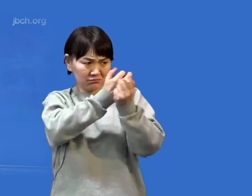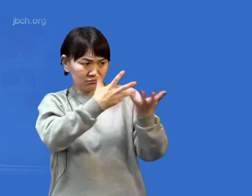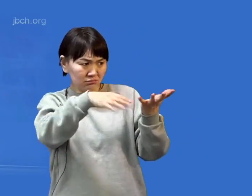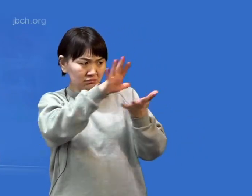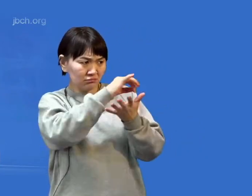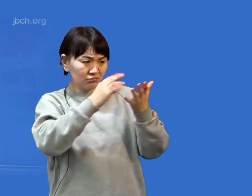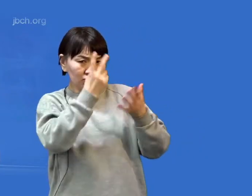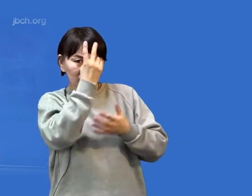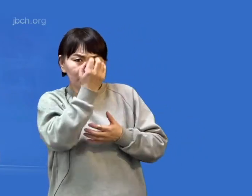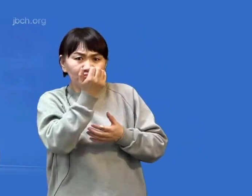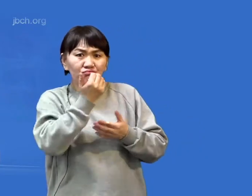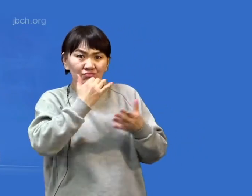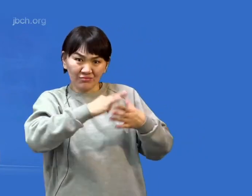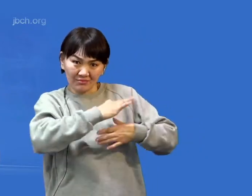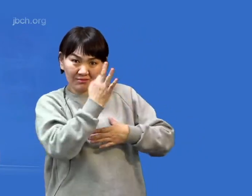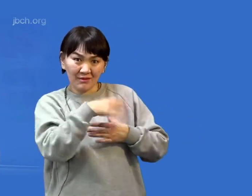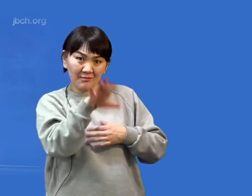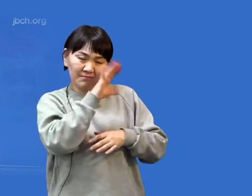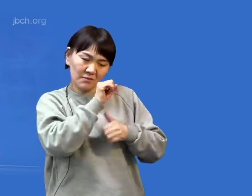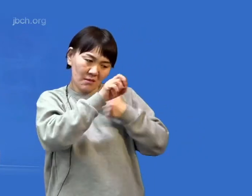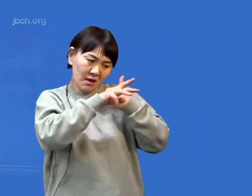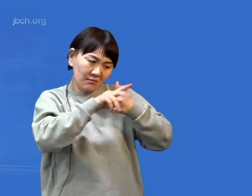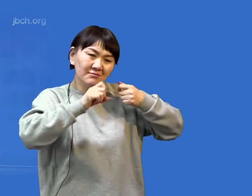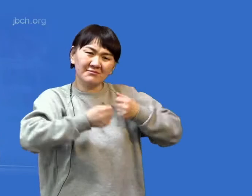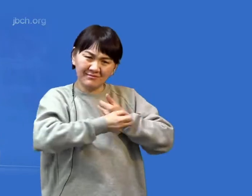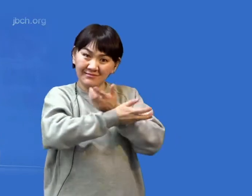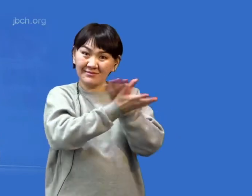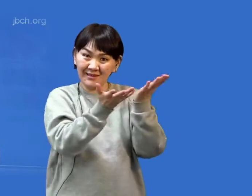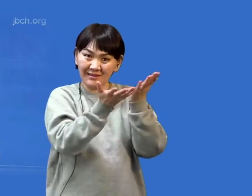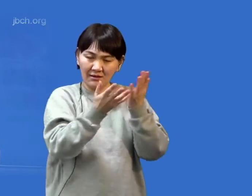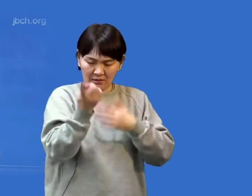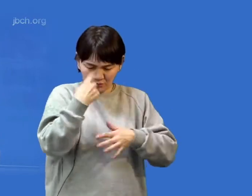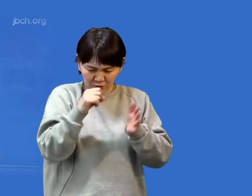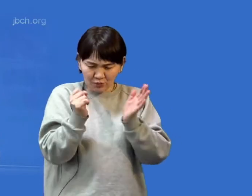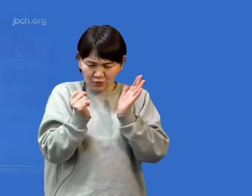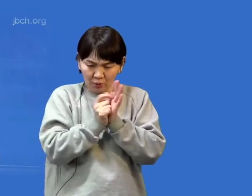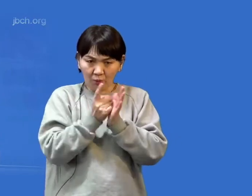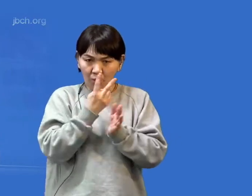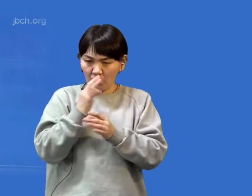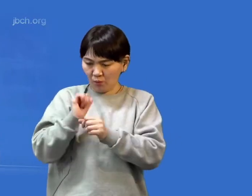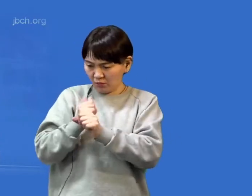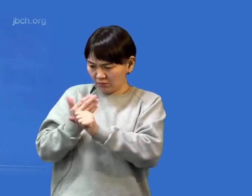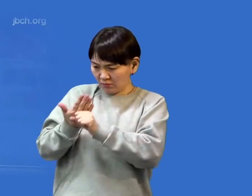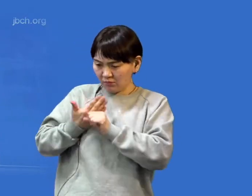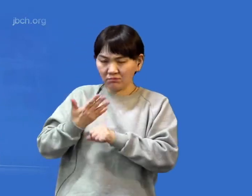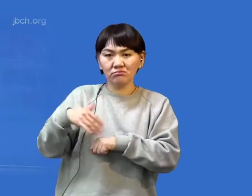сүнснүүдэд сайн мэдээг тараах тэр асар чухал үүргийг Бурхан бид бүхэнд өгсөн байна.